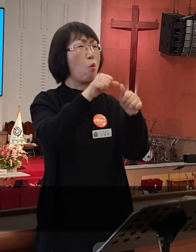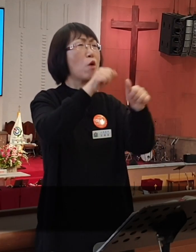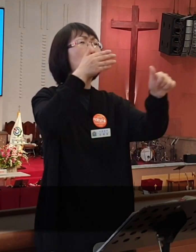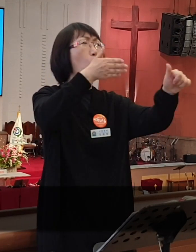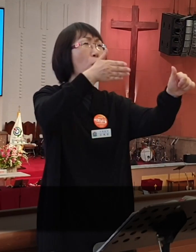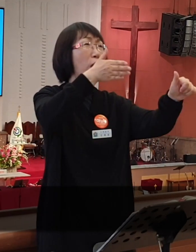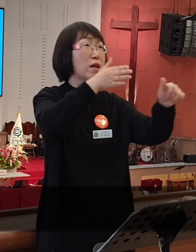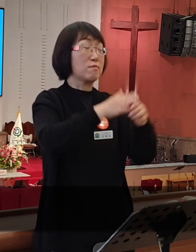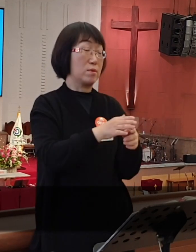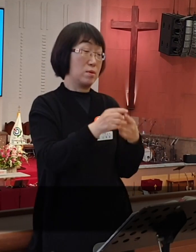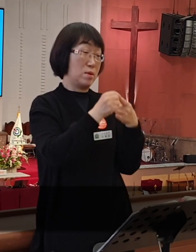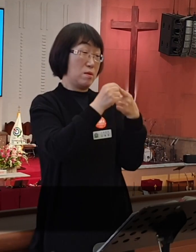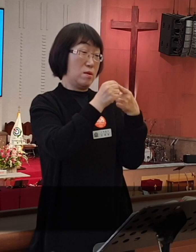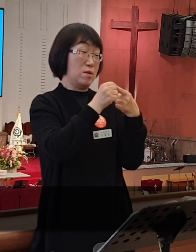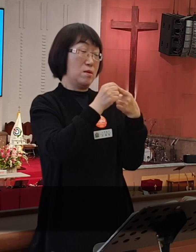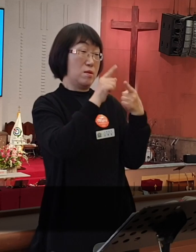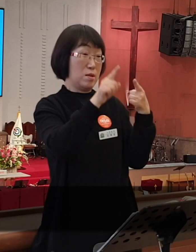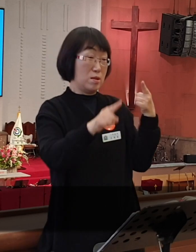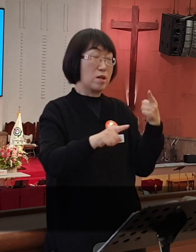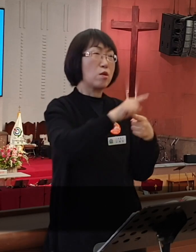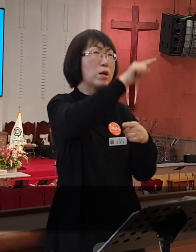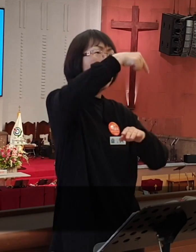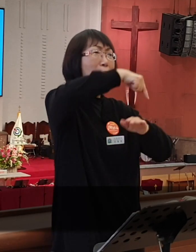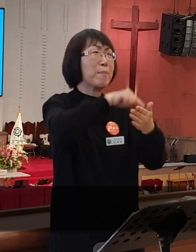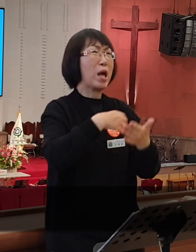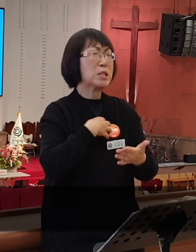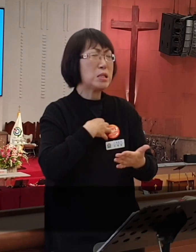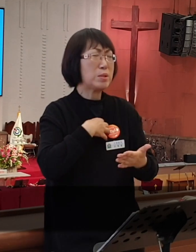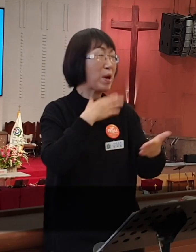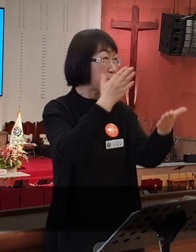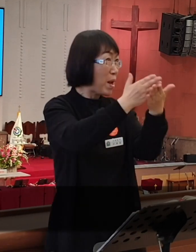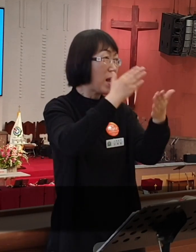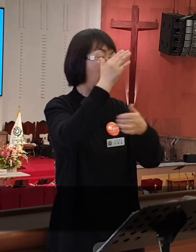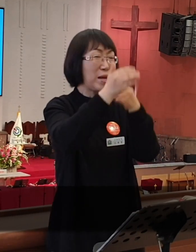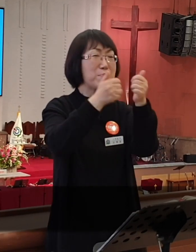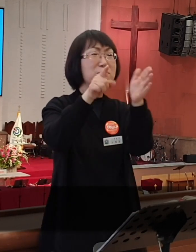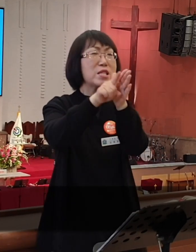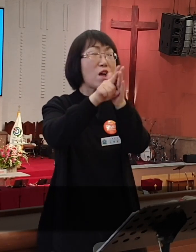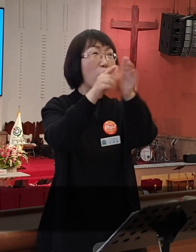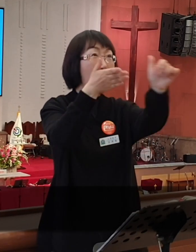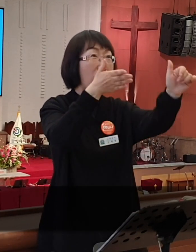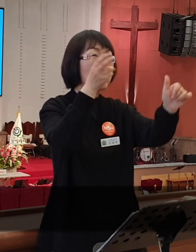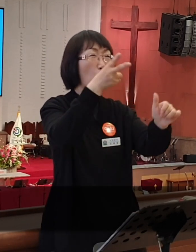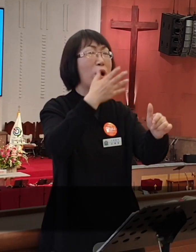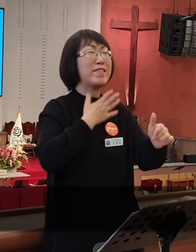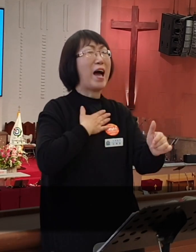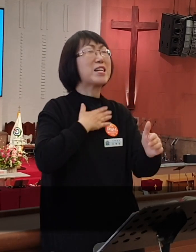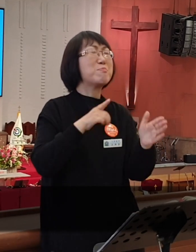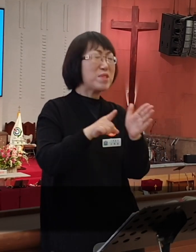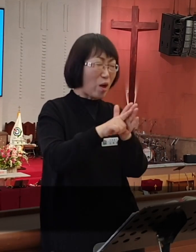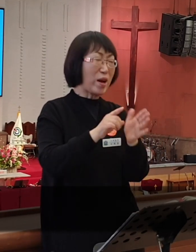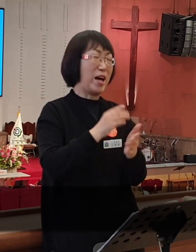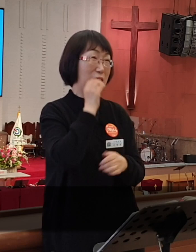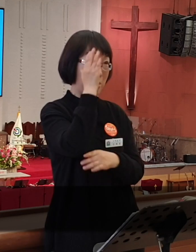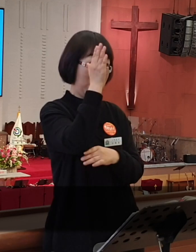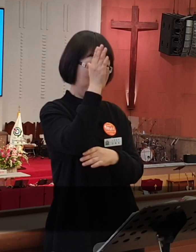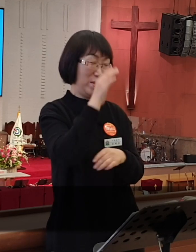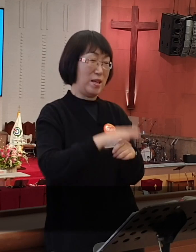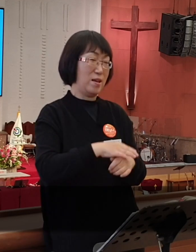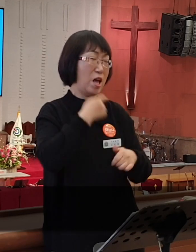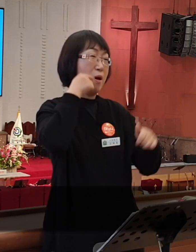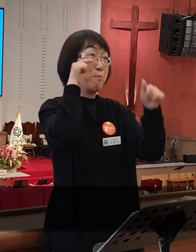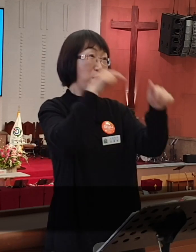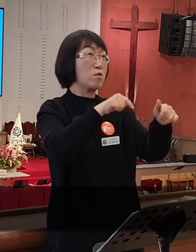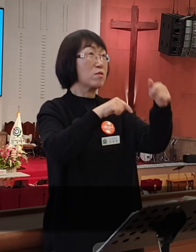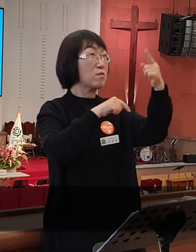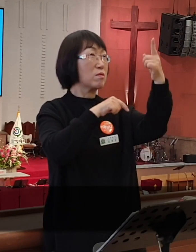권고하셔요. 1절입니다. 너희는 마음에 근심하지 말라. 하나님을 믿어라. 또 나를 믿어라. 얘기하십니다. 명령